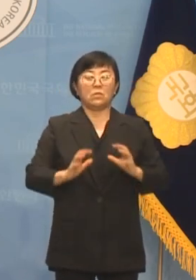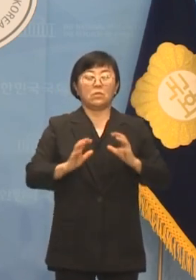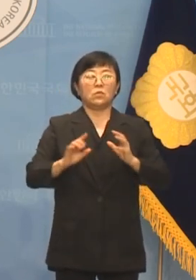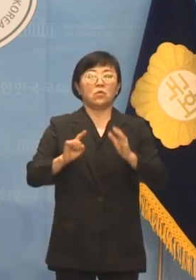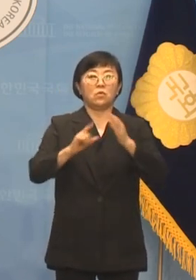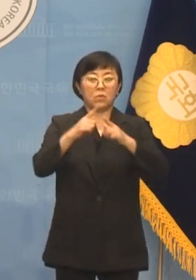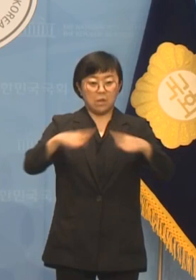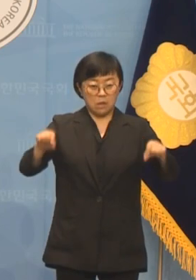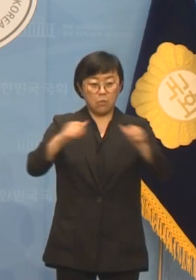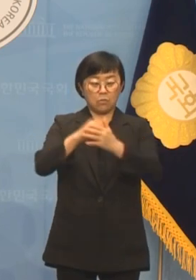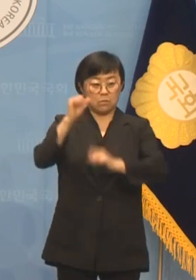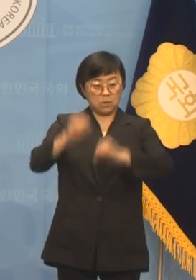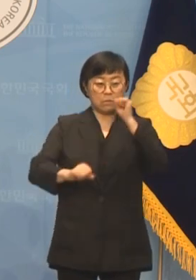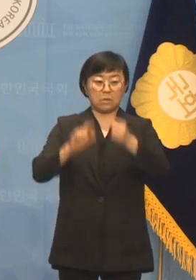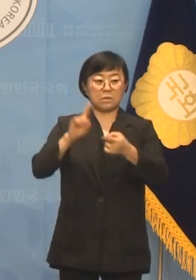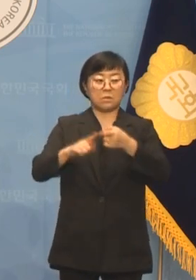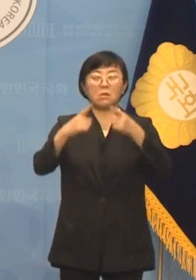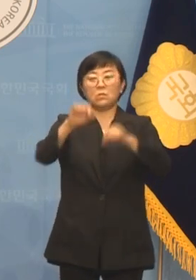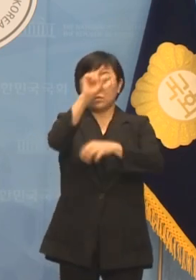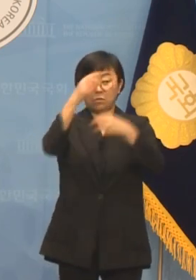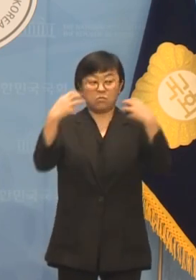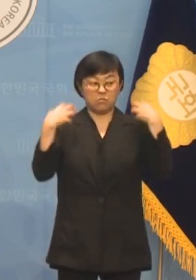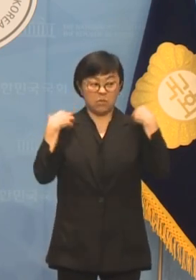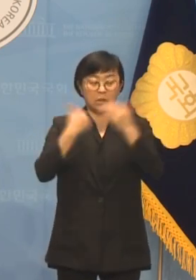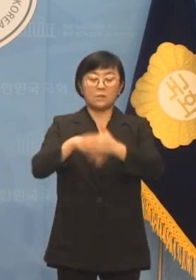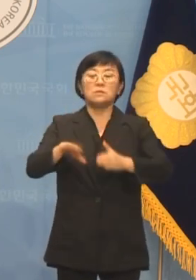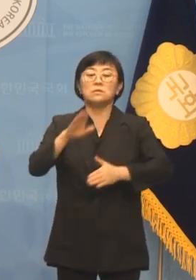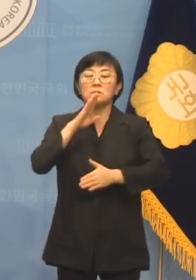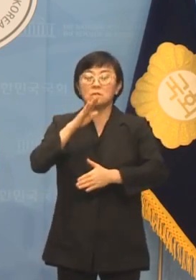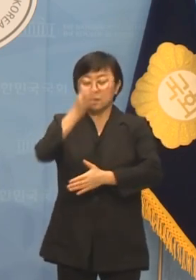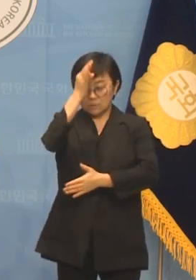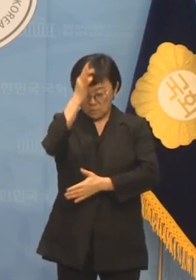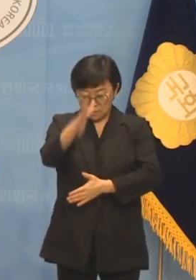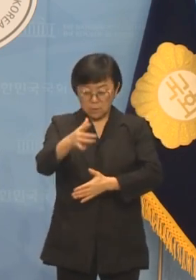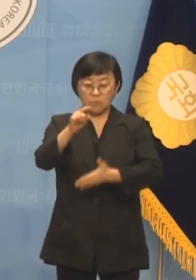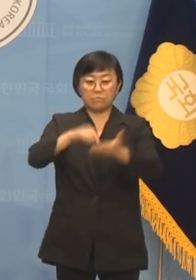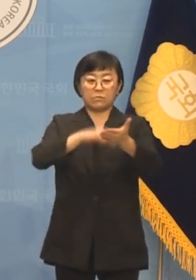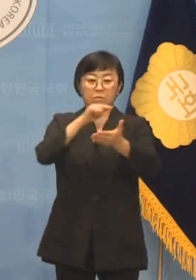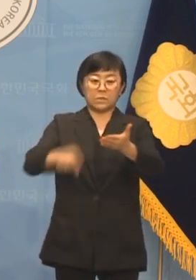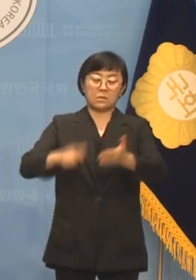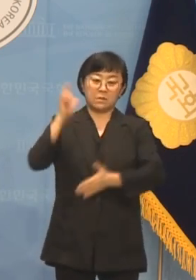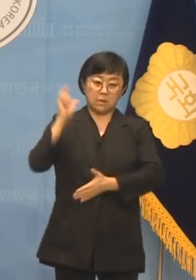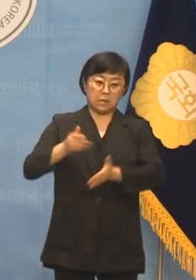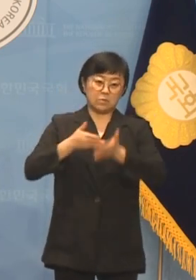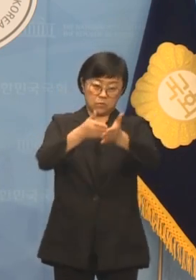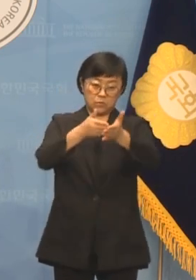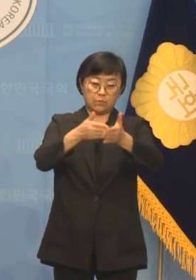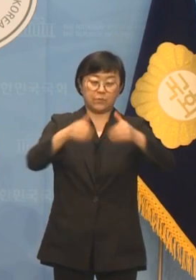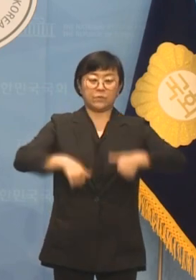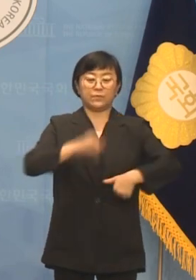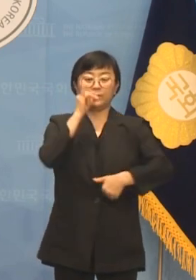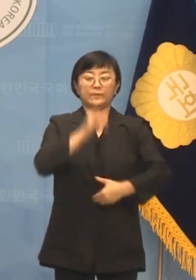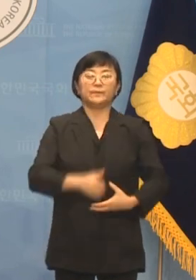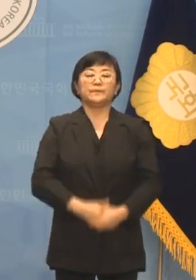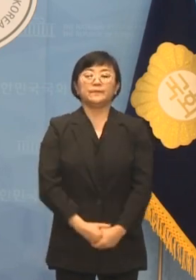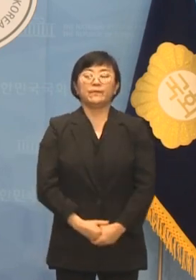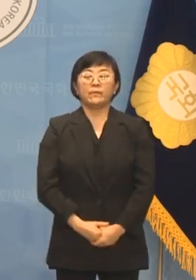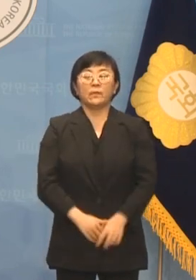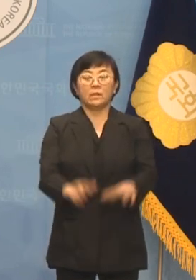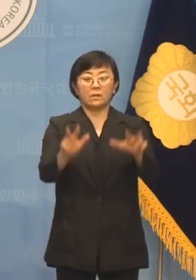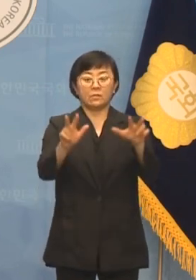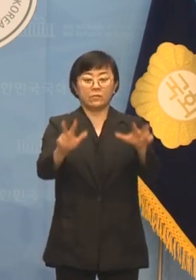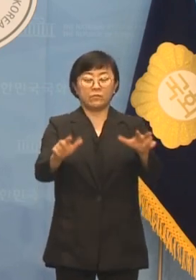저지른 만행에 대해 일본 정부에 진정한 사죄와 배상을 강력히 촉구해야 합니다.